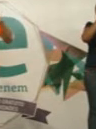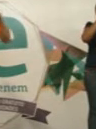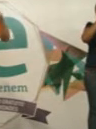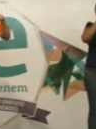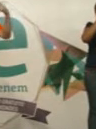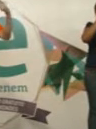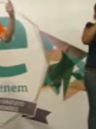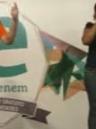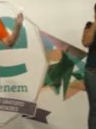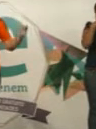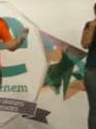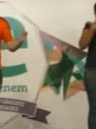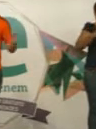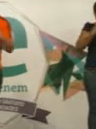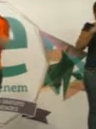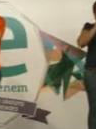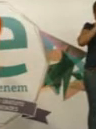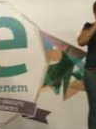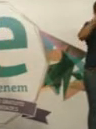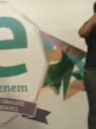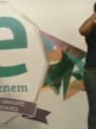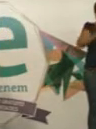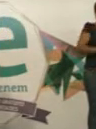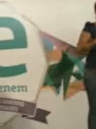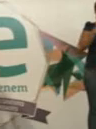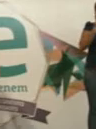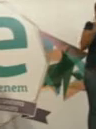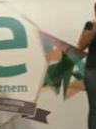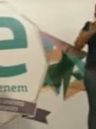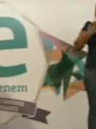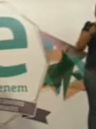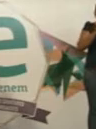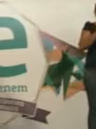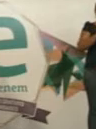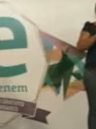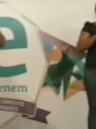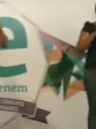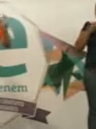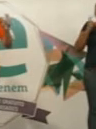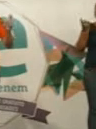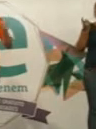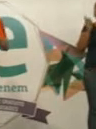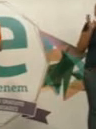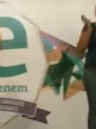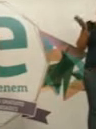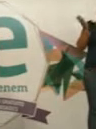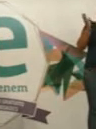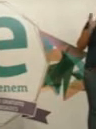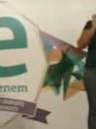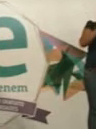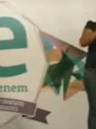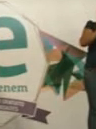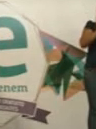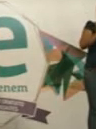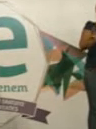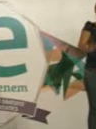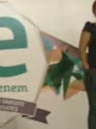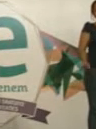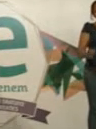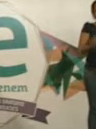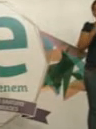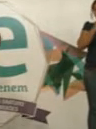porque o preto era a cor do fascismo. Não tem como nós colocarmos aqui as imagens, porque são vídeos longos, né? Mas na seleção